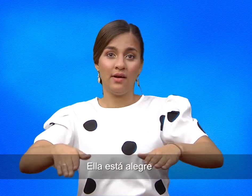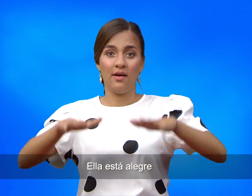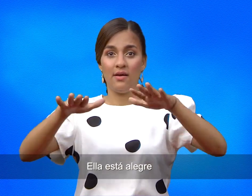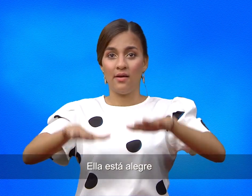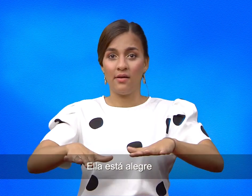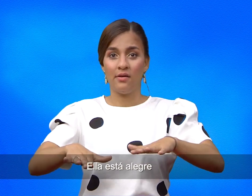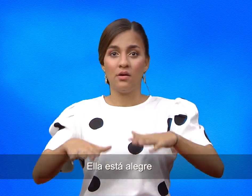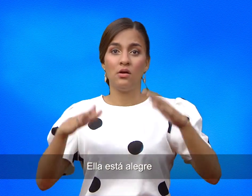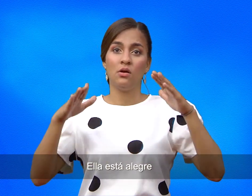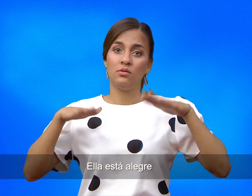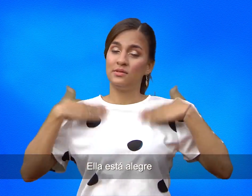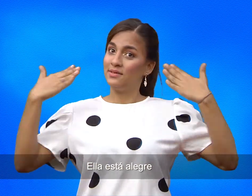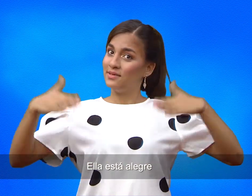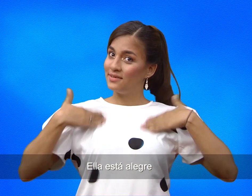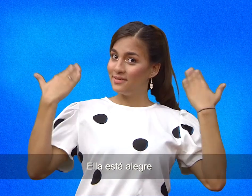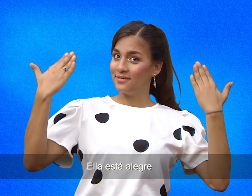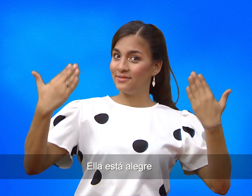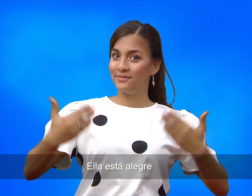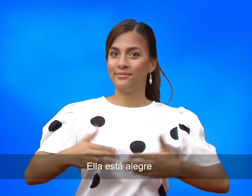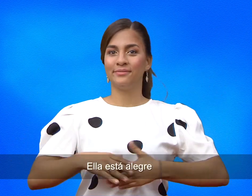Ella está alegre.